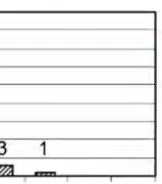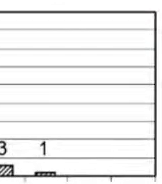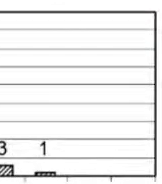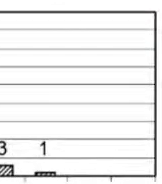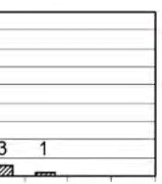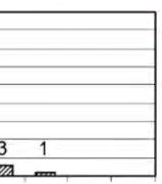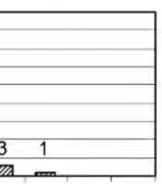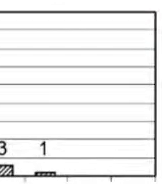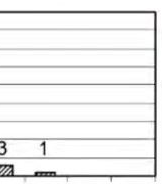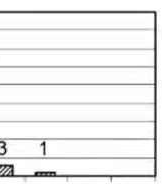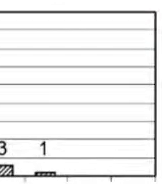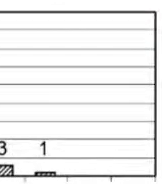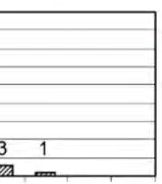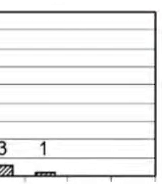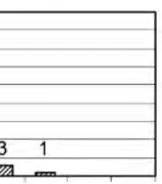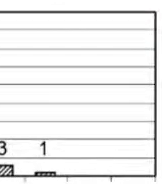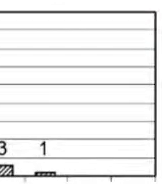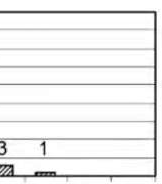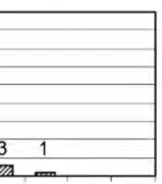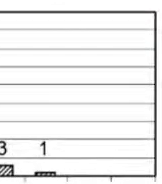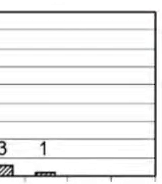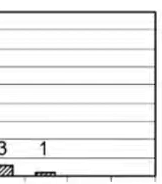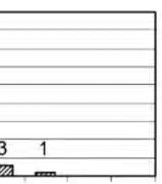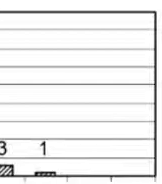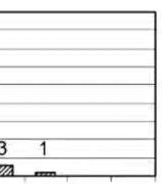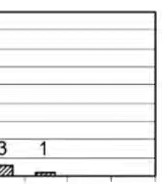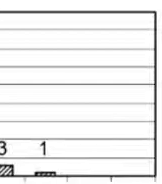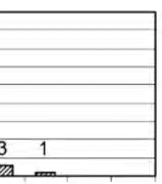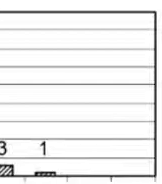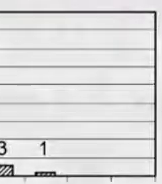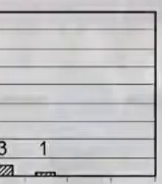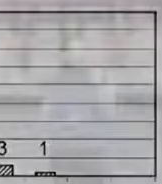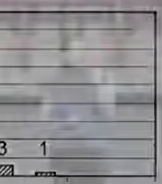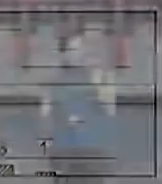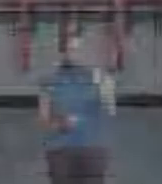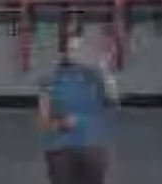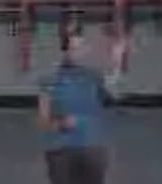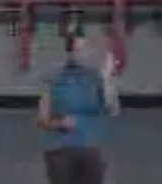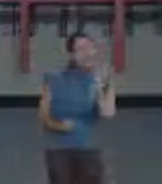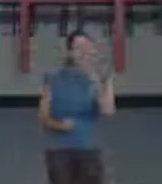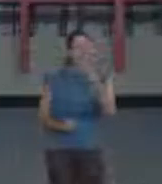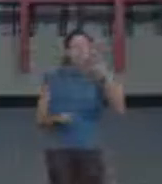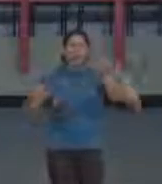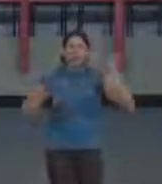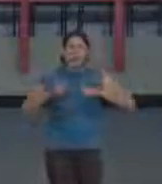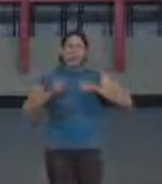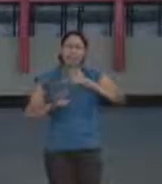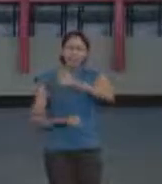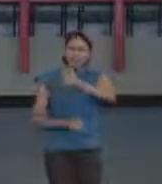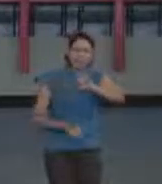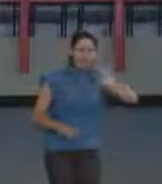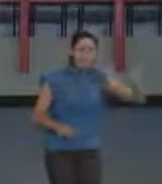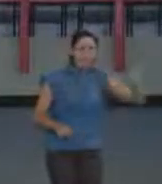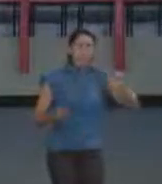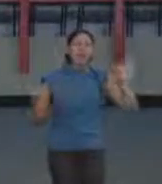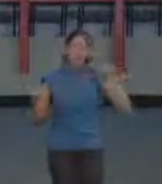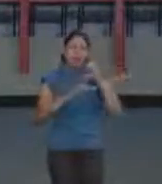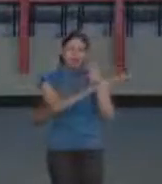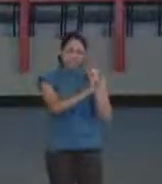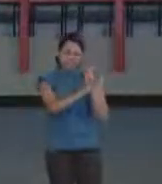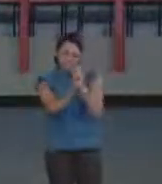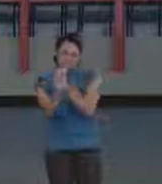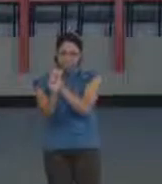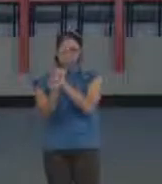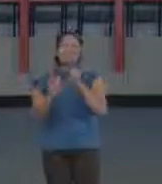de 300 a 40 km por hora. 30% de 300. E aí dava para calcular cada um deles.